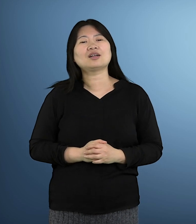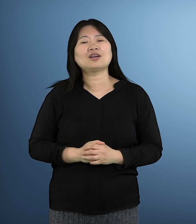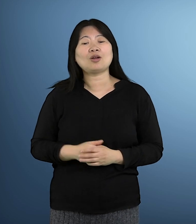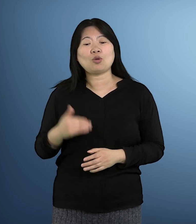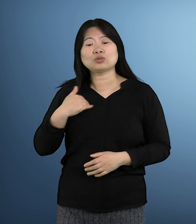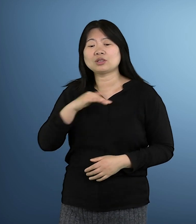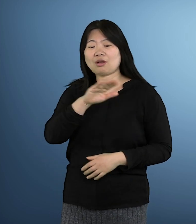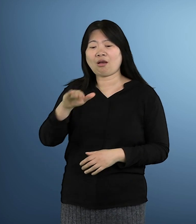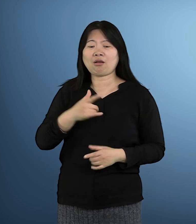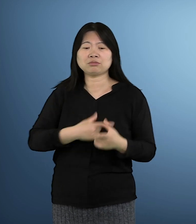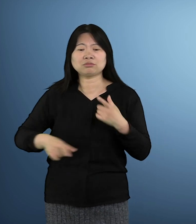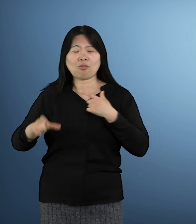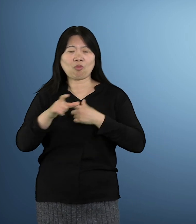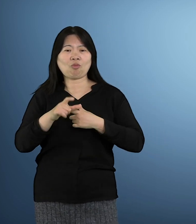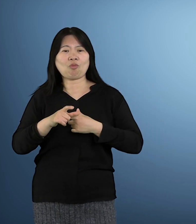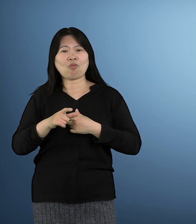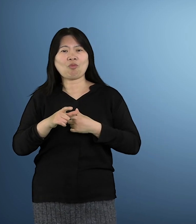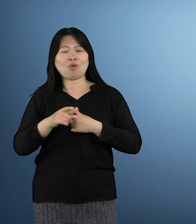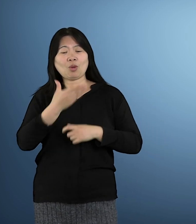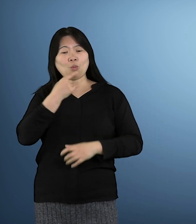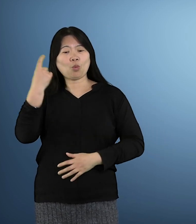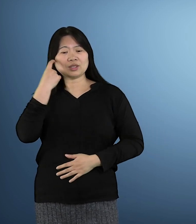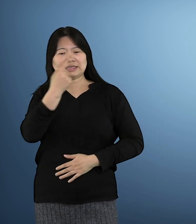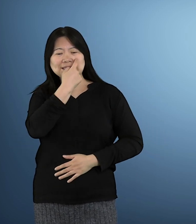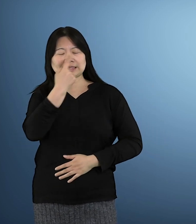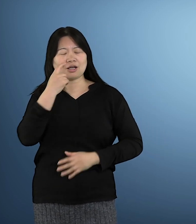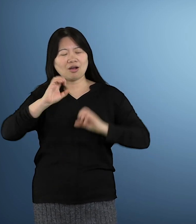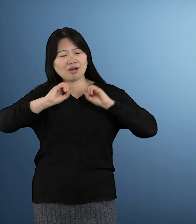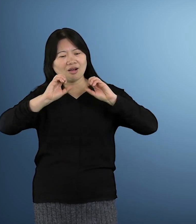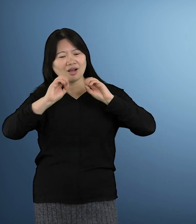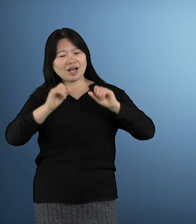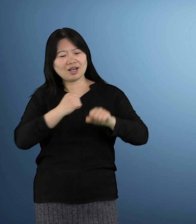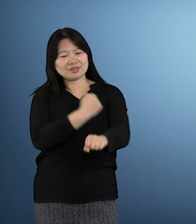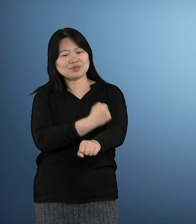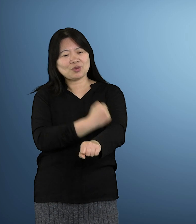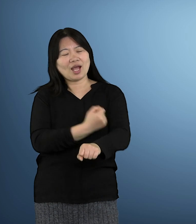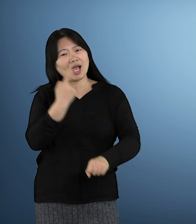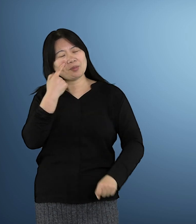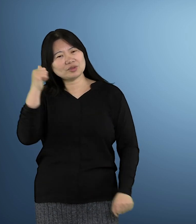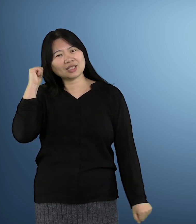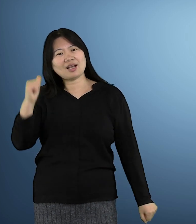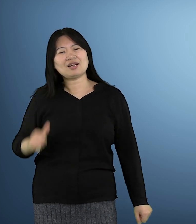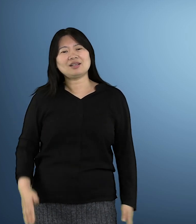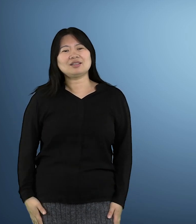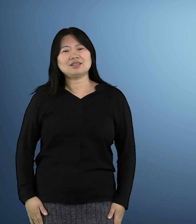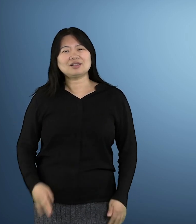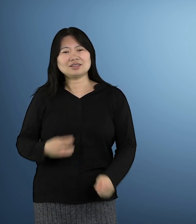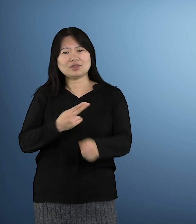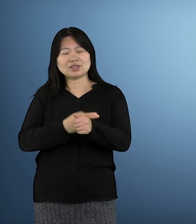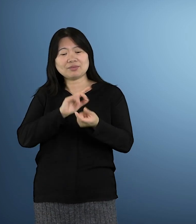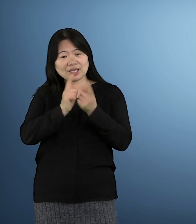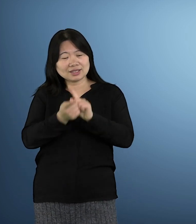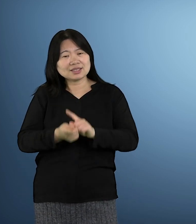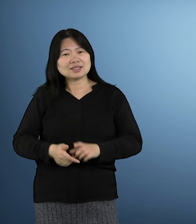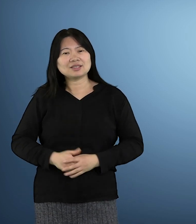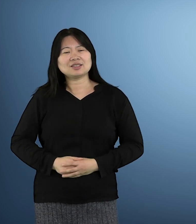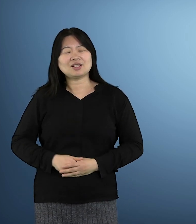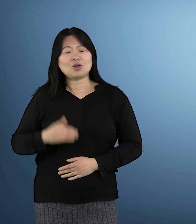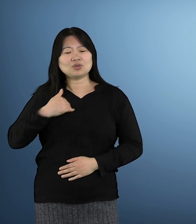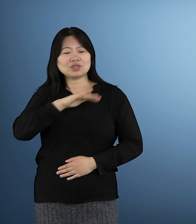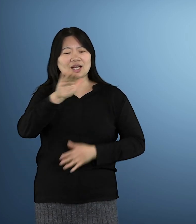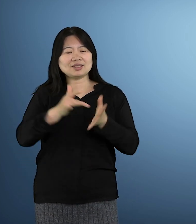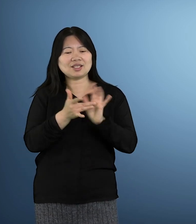그럼 우리가 더욱 복음을 증거하는데 힘을 내자, 선생님을 대신해서라도